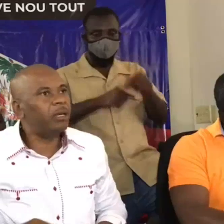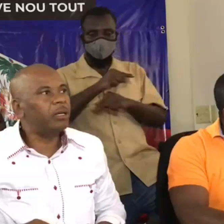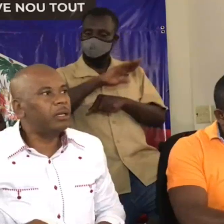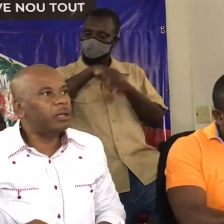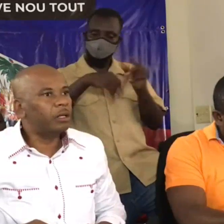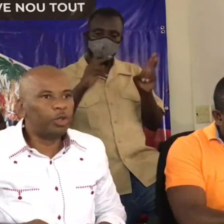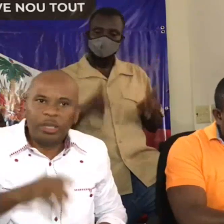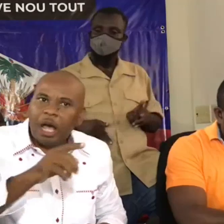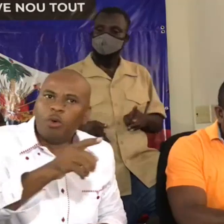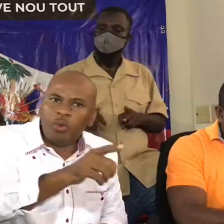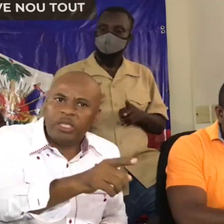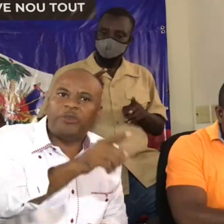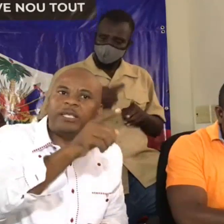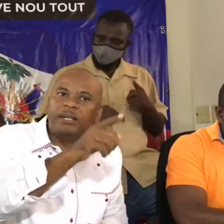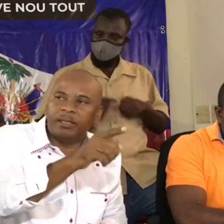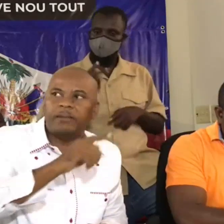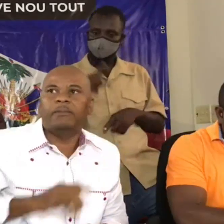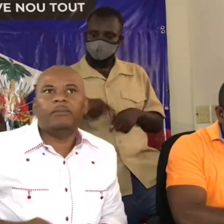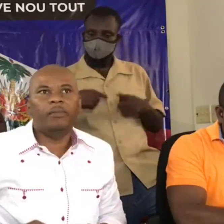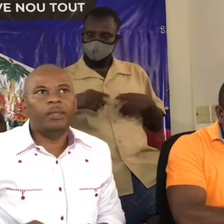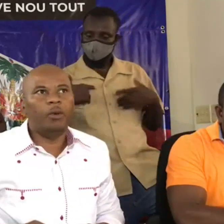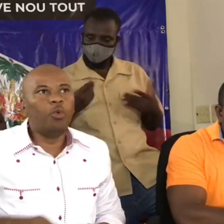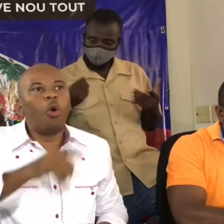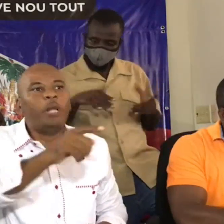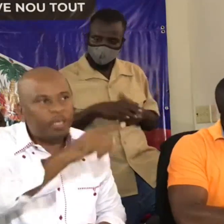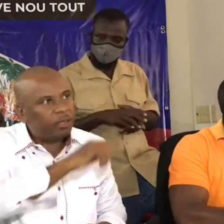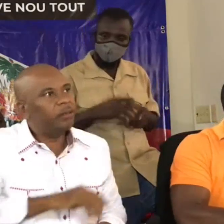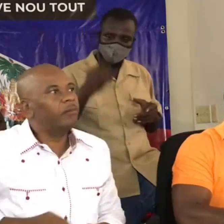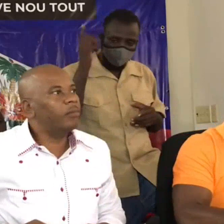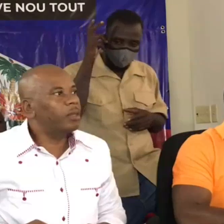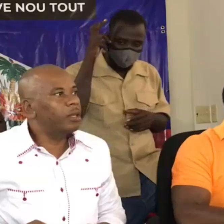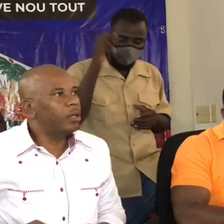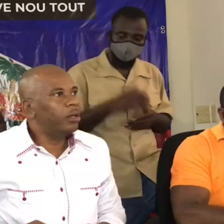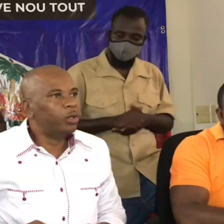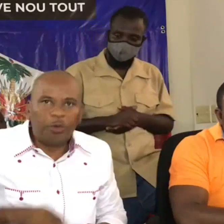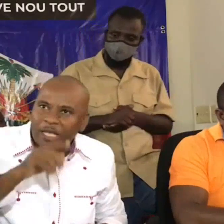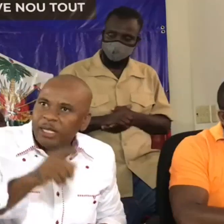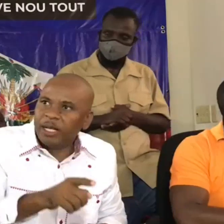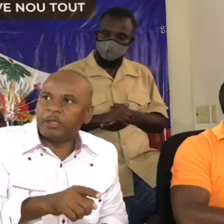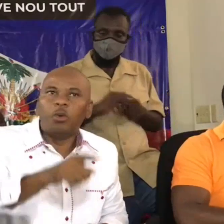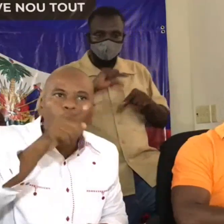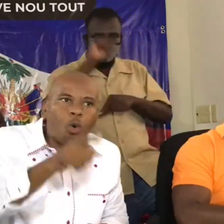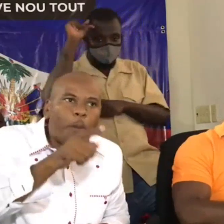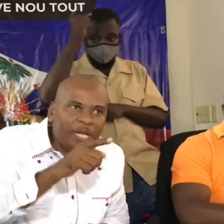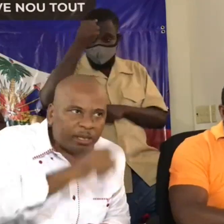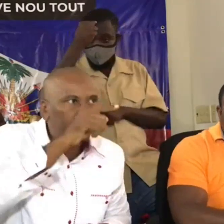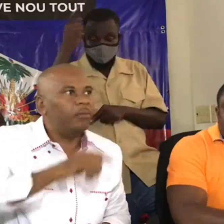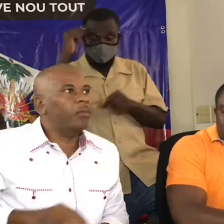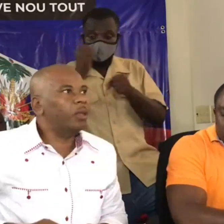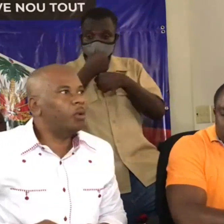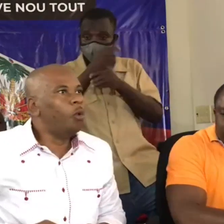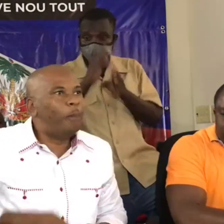pays. Je dis à un monde qui fait silence ou complice. Si vous faites silence ou